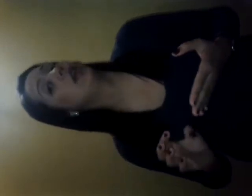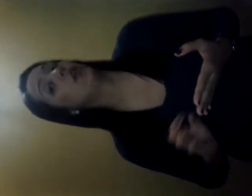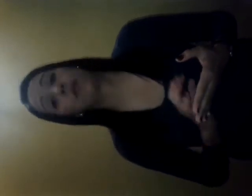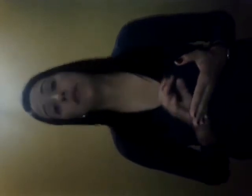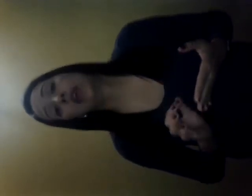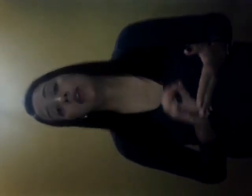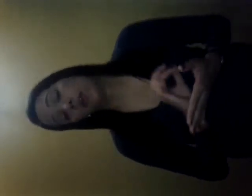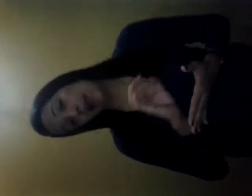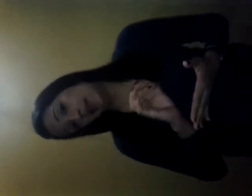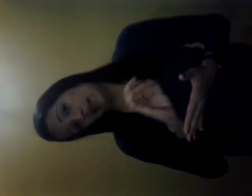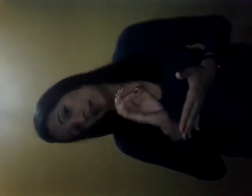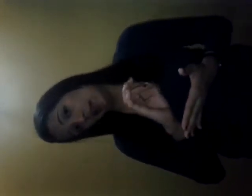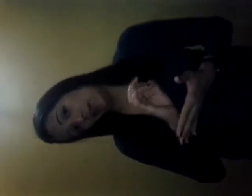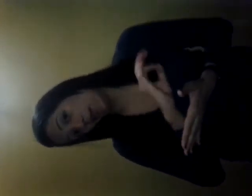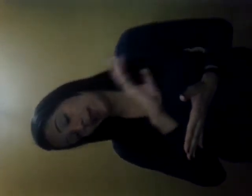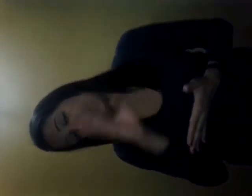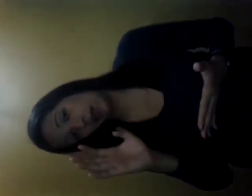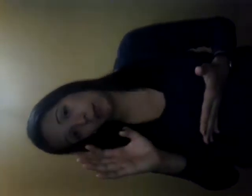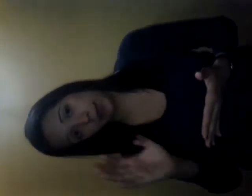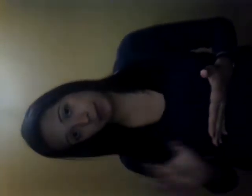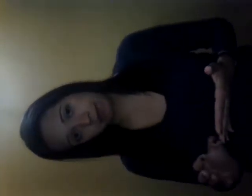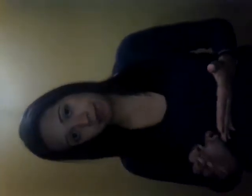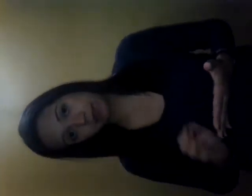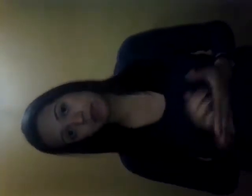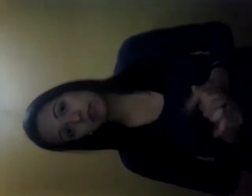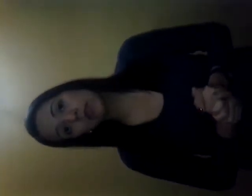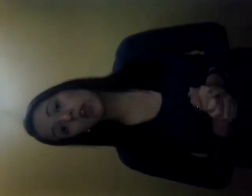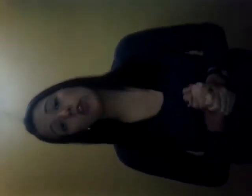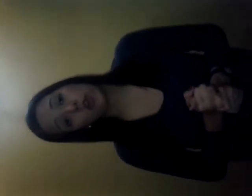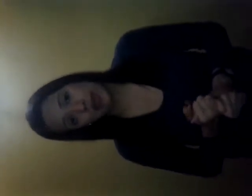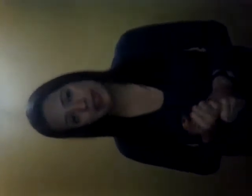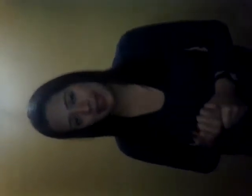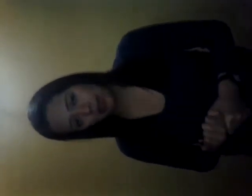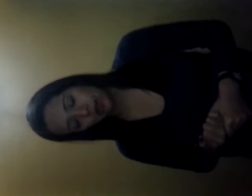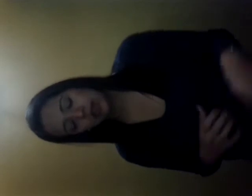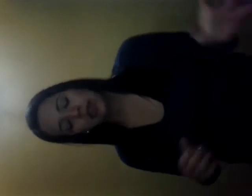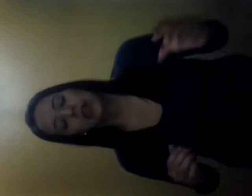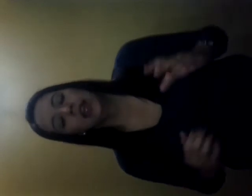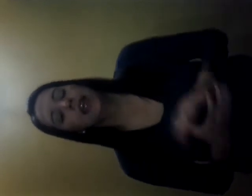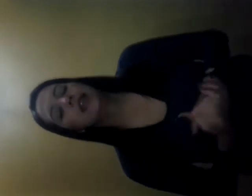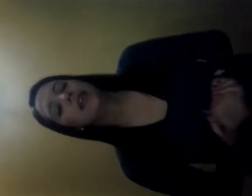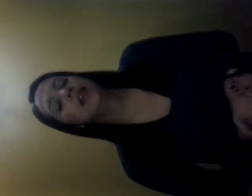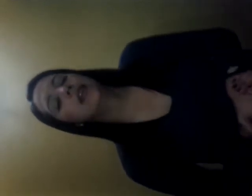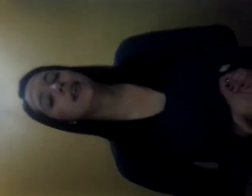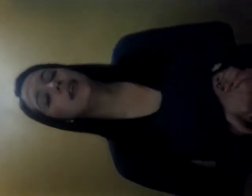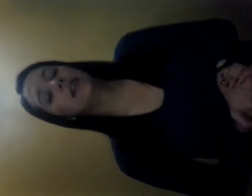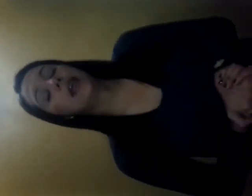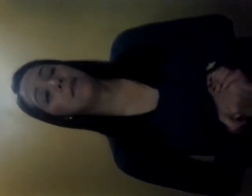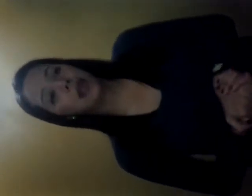o normalizados. También como importancia, es un requisito, sino como